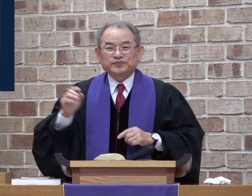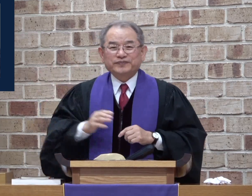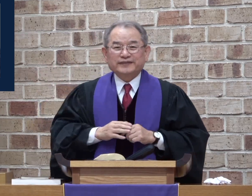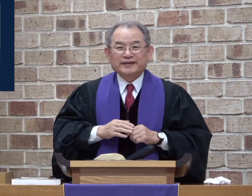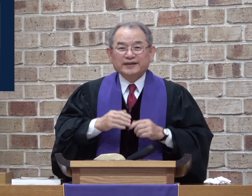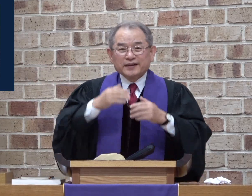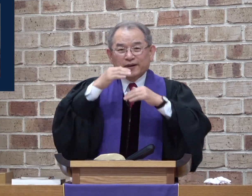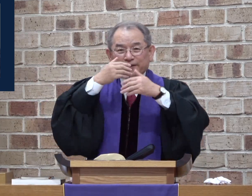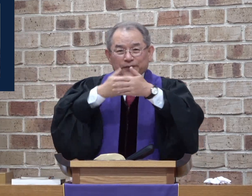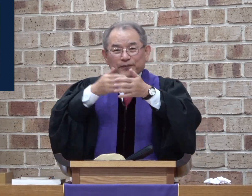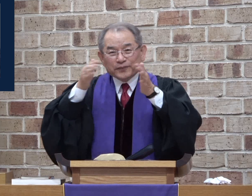조그만